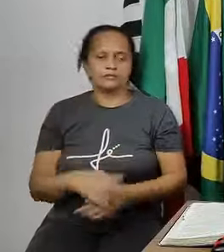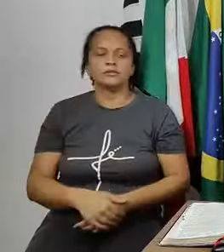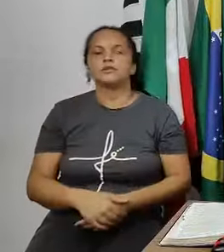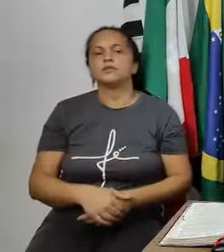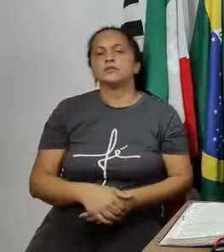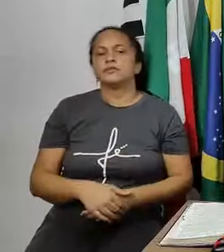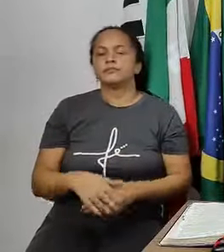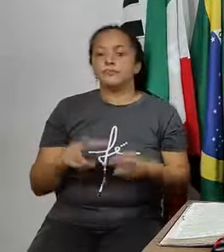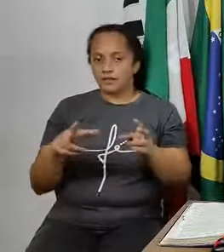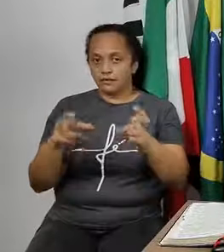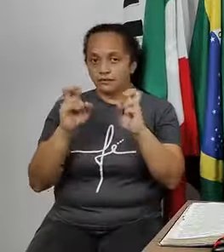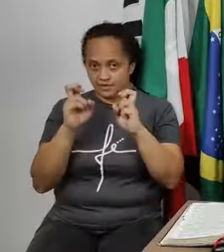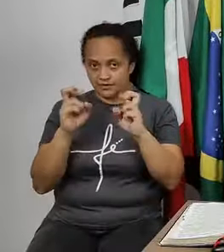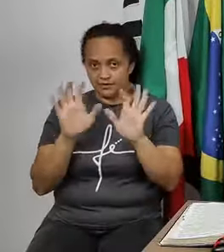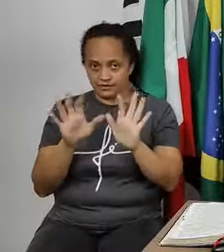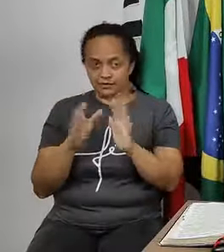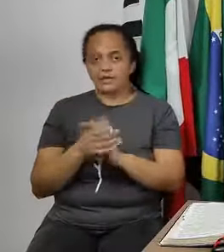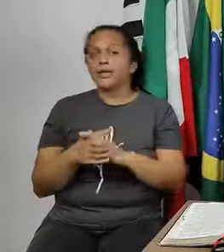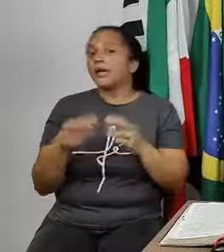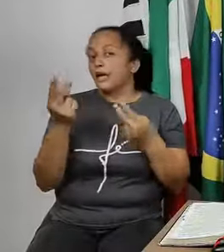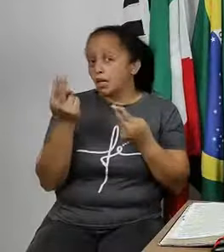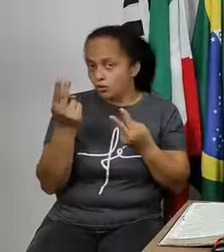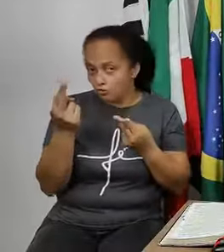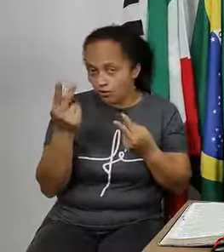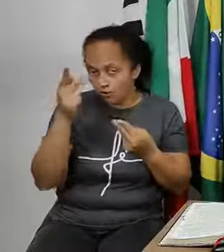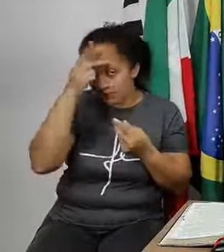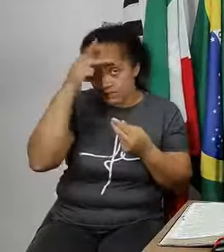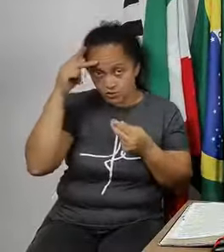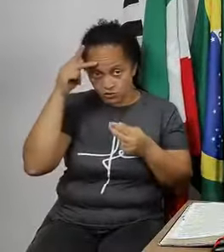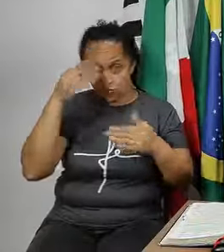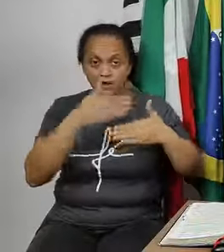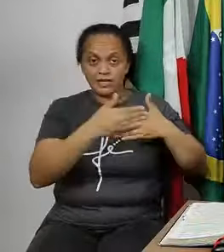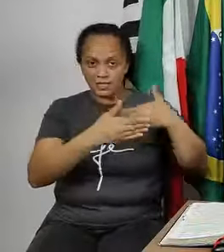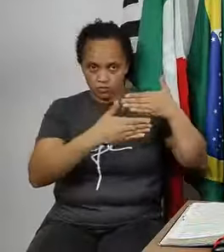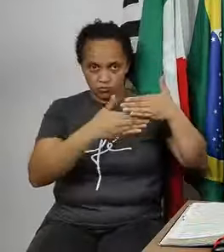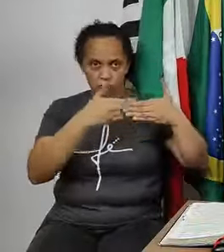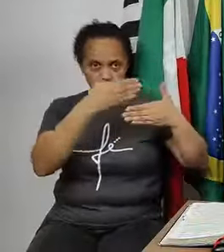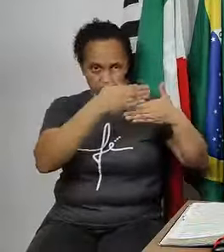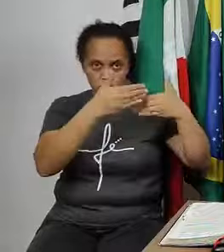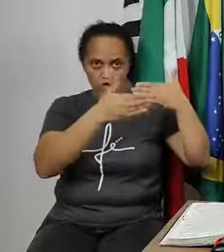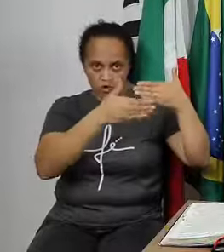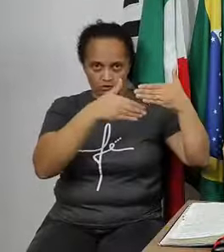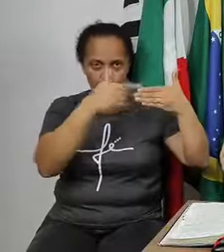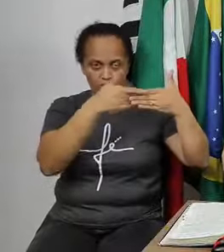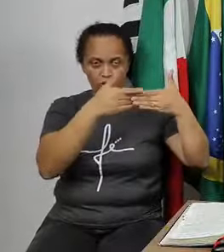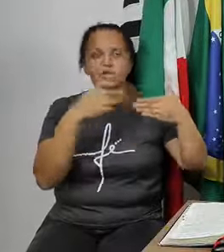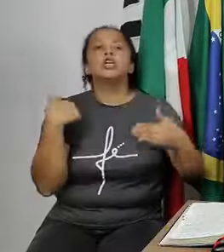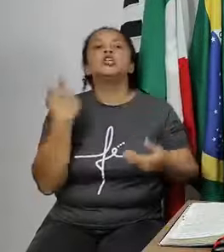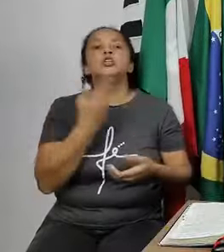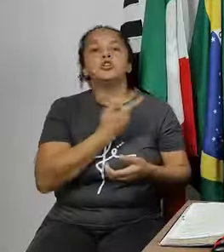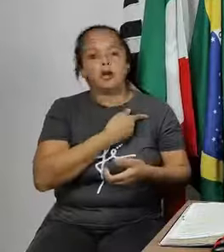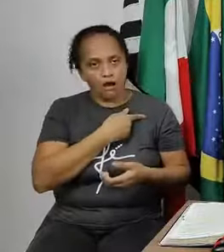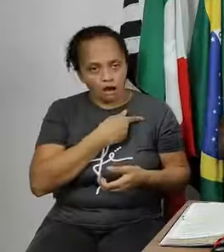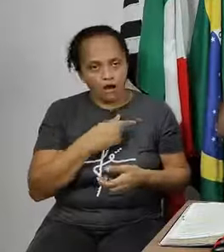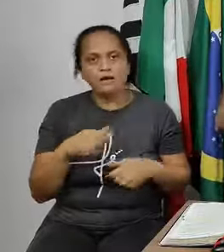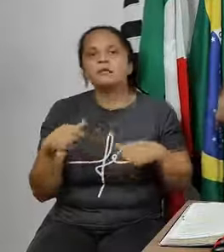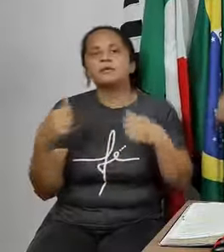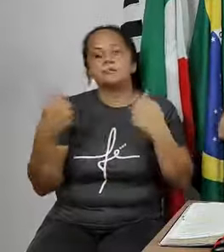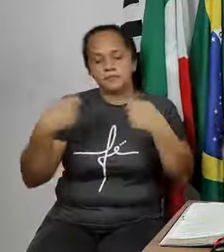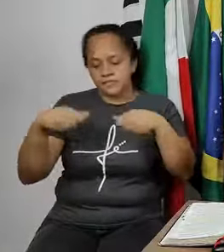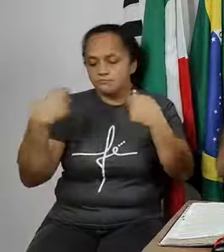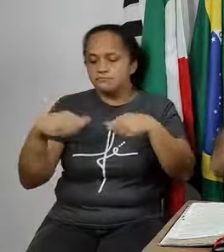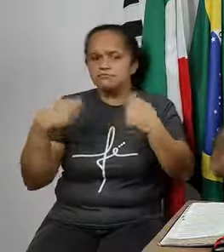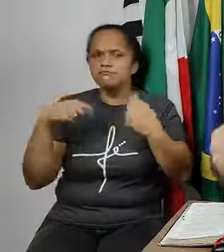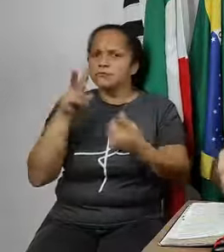prudente construtor, nós precisamos edificar a nossa fé sobre um